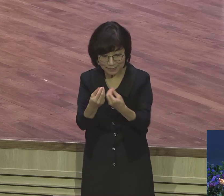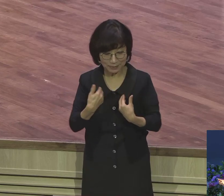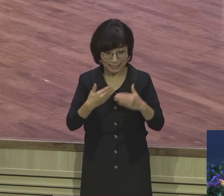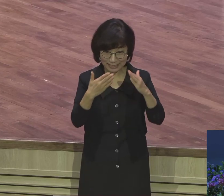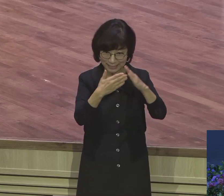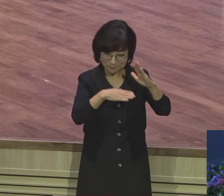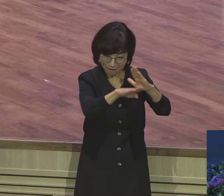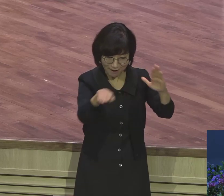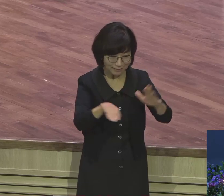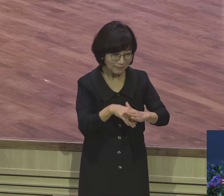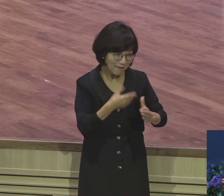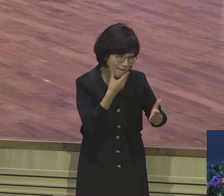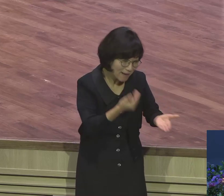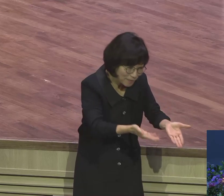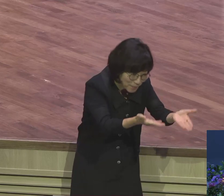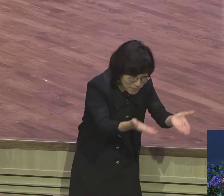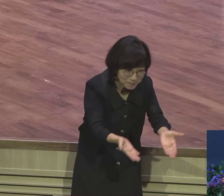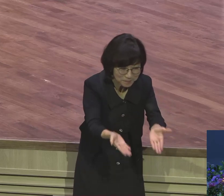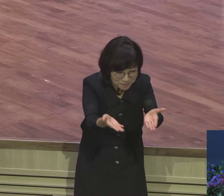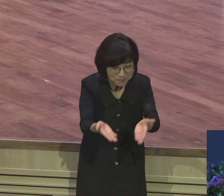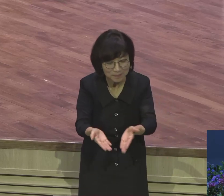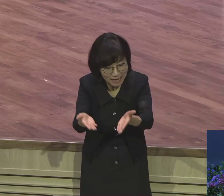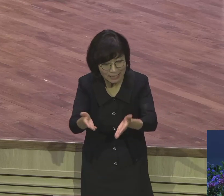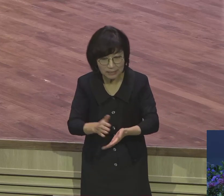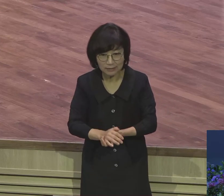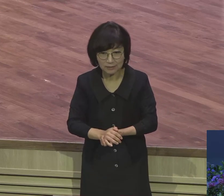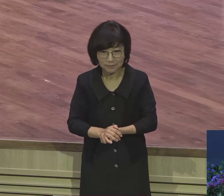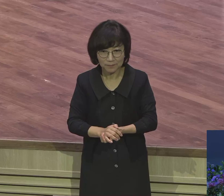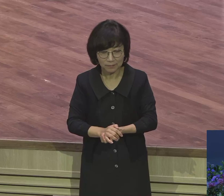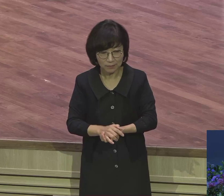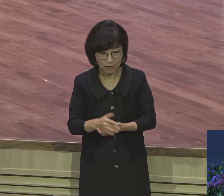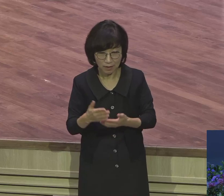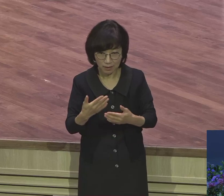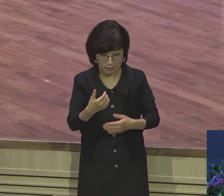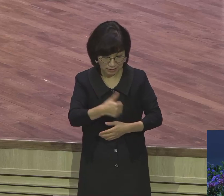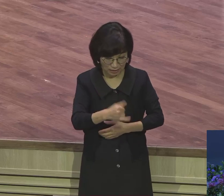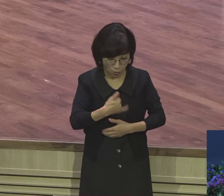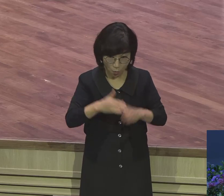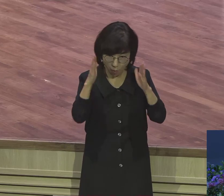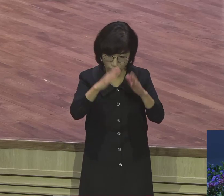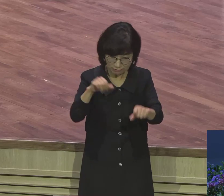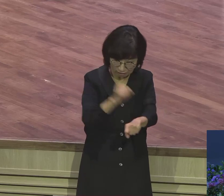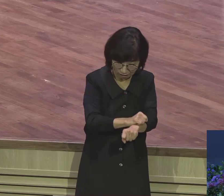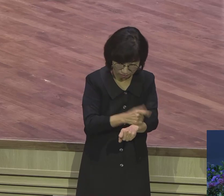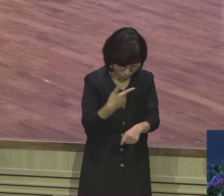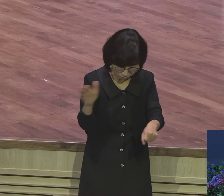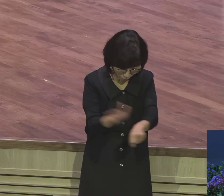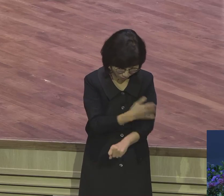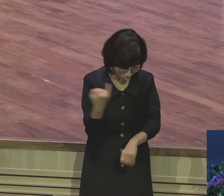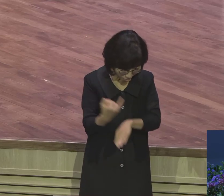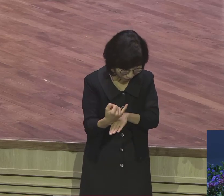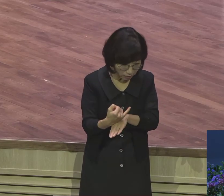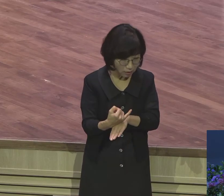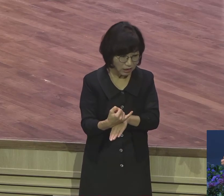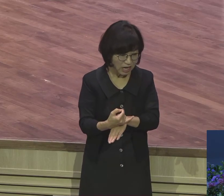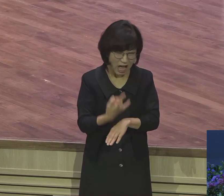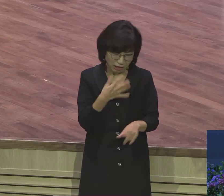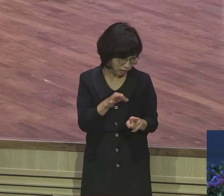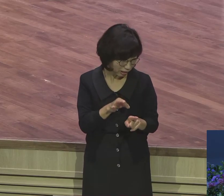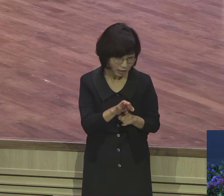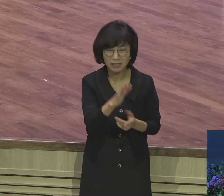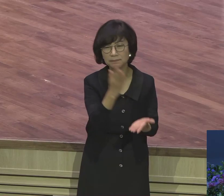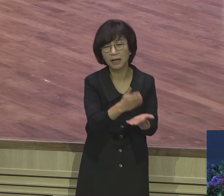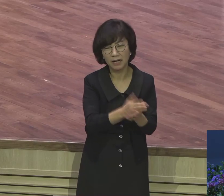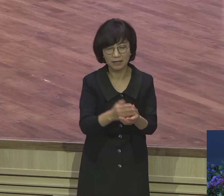요구하는 것이 하나도 없어야 돼요. 아이들이 공부를 잘한다 못한다. 하나님께 맡기시기 바랍니다. 잔소리가 더